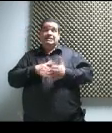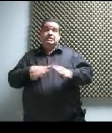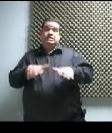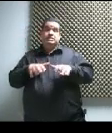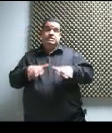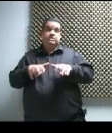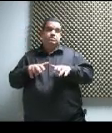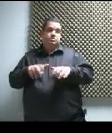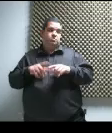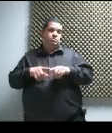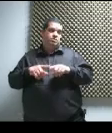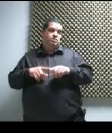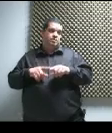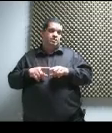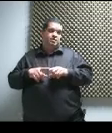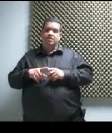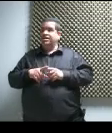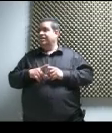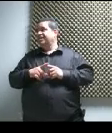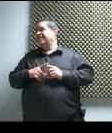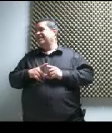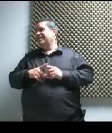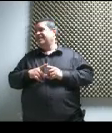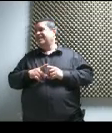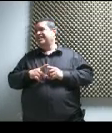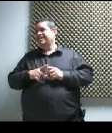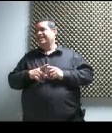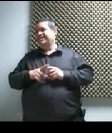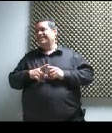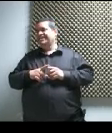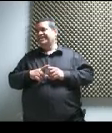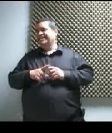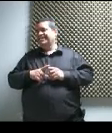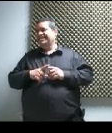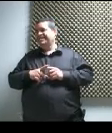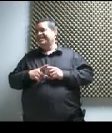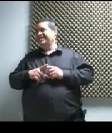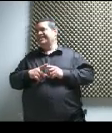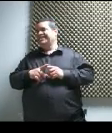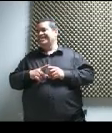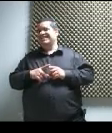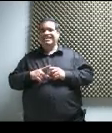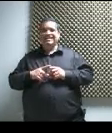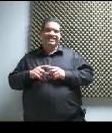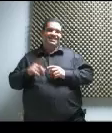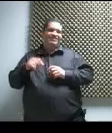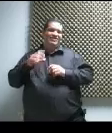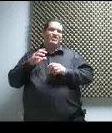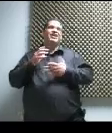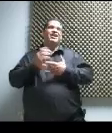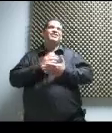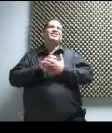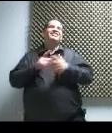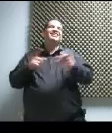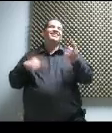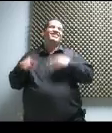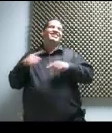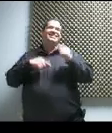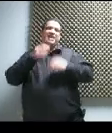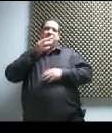sísmico. Allá que ella me está diciendo algo y no entiendo nada. Echa para acá, coge para allá. Ella va a coger el curso de lenguaje de la pronto.